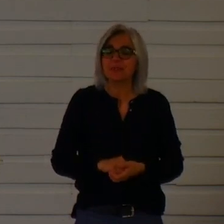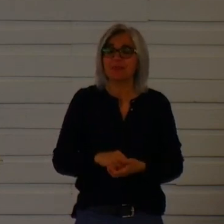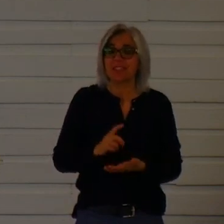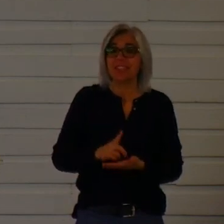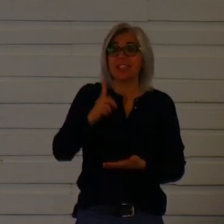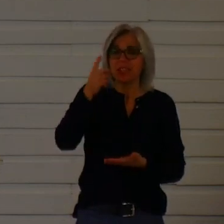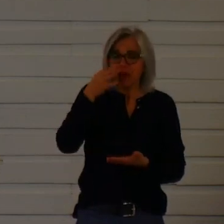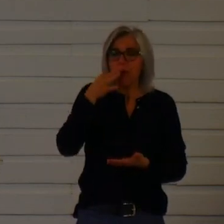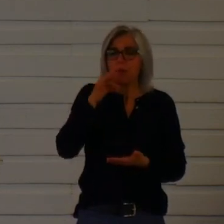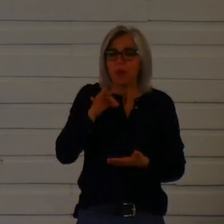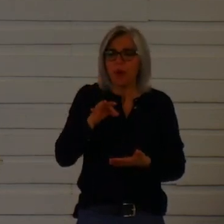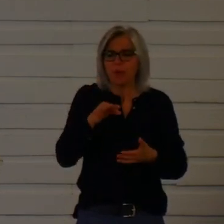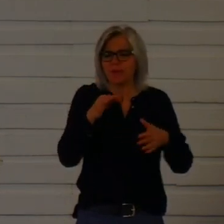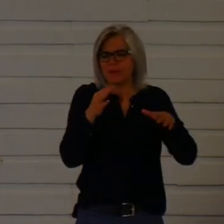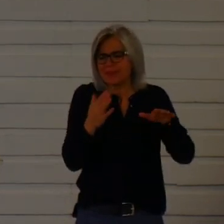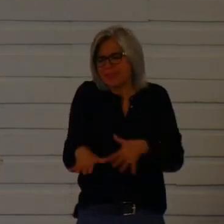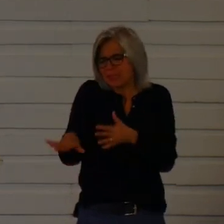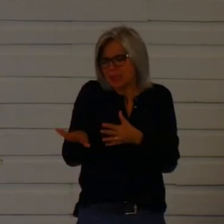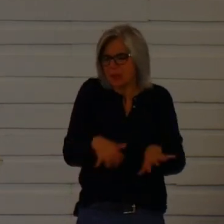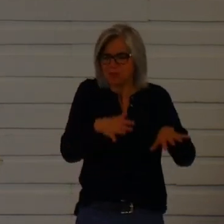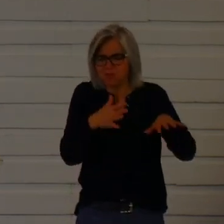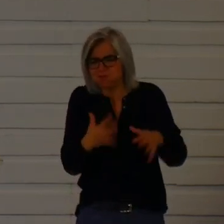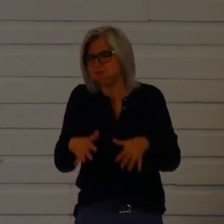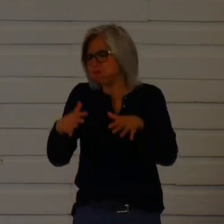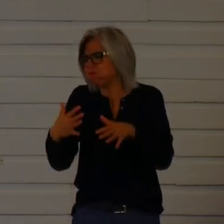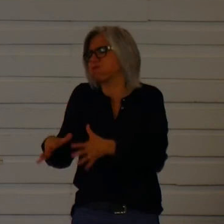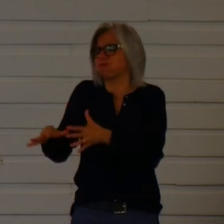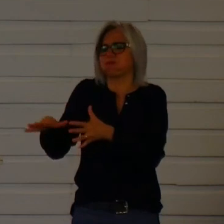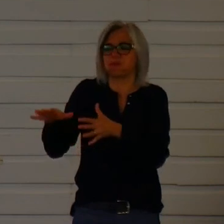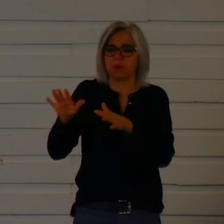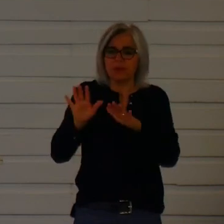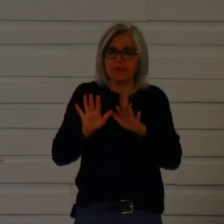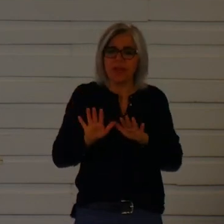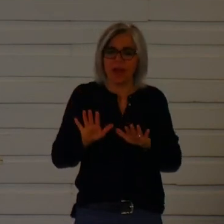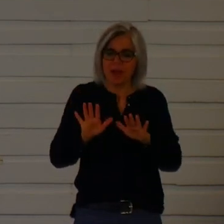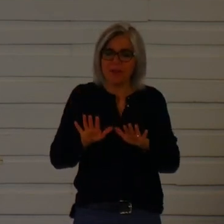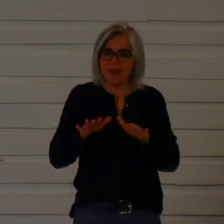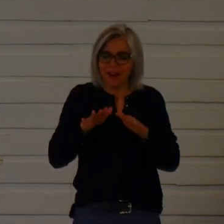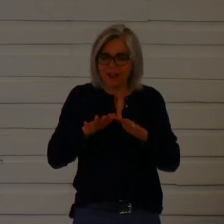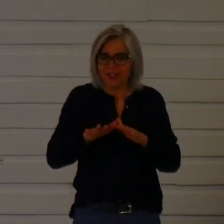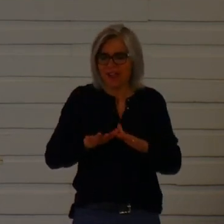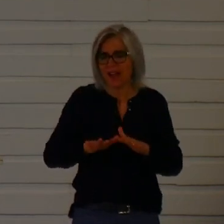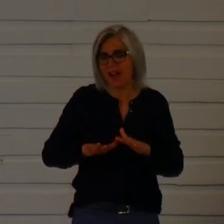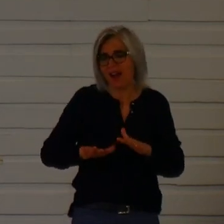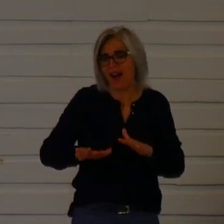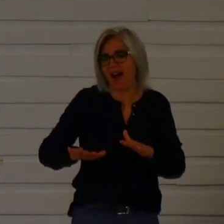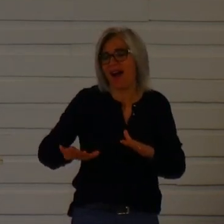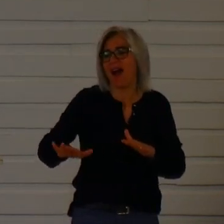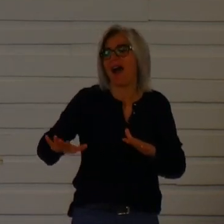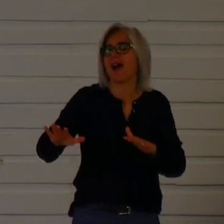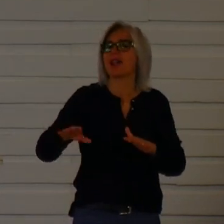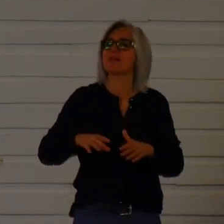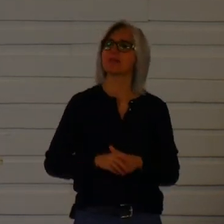in mezzo alla tua tempesta. E la cosa bella è che non ti risponde il pastore della chiesa, non ti risponde un fratello che dice: dai, non